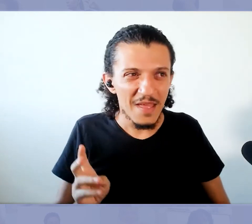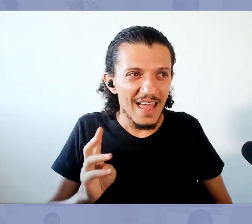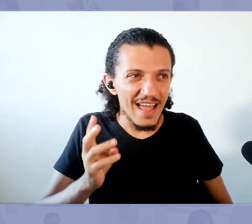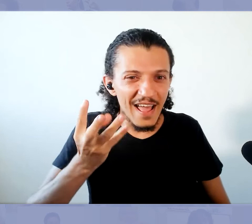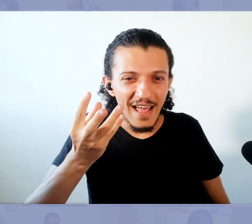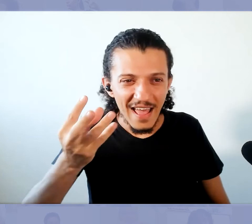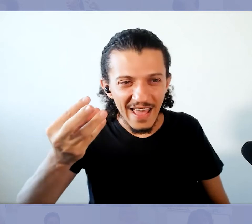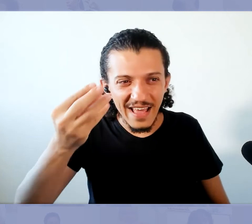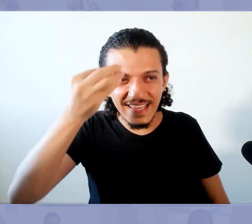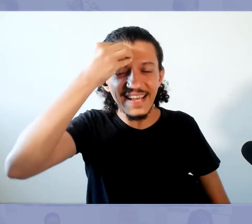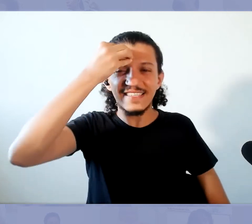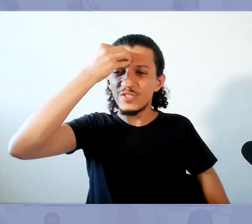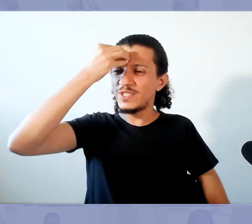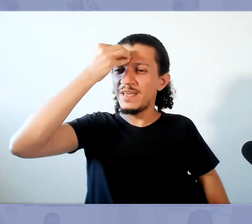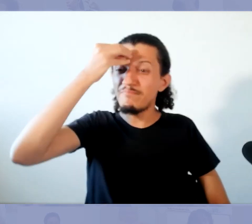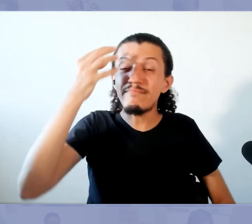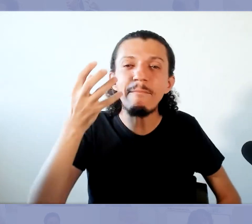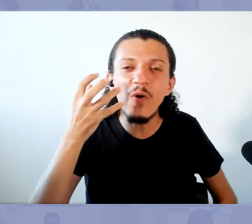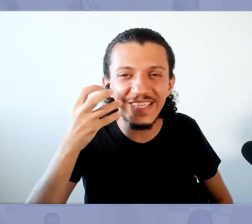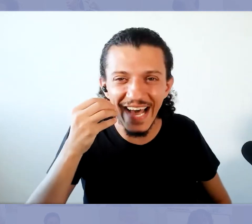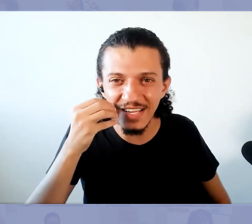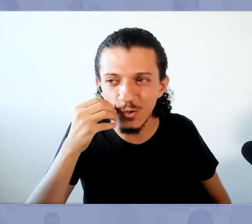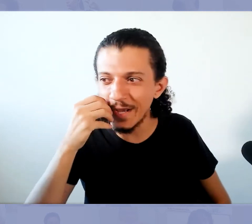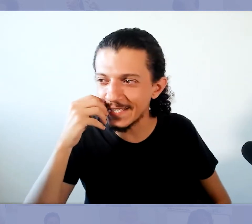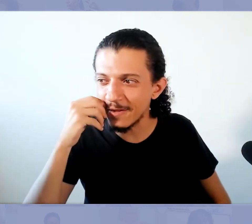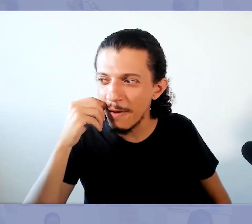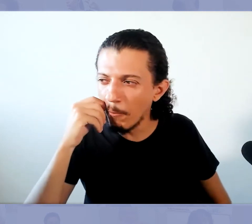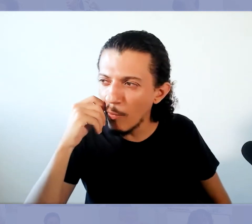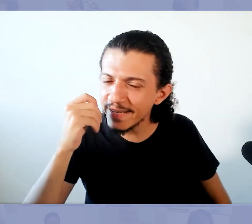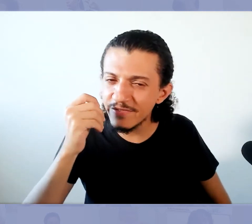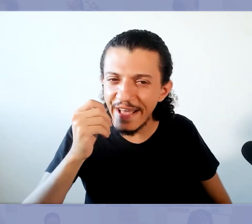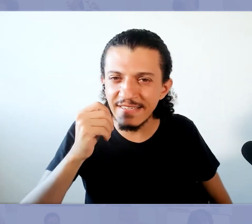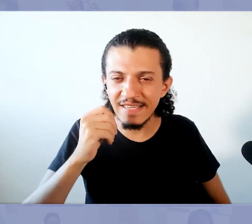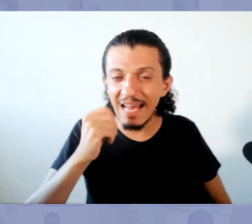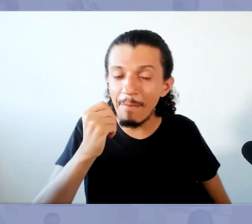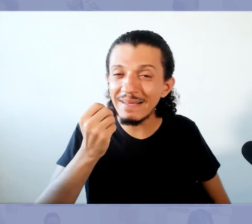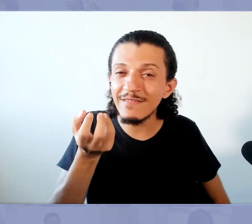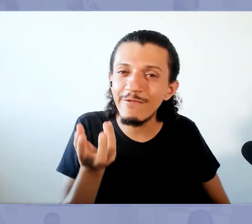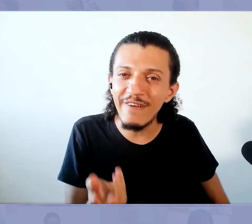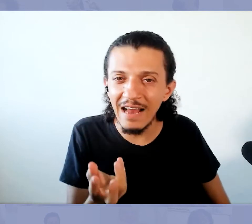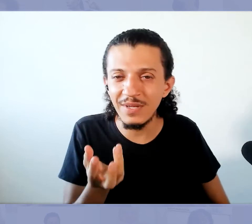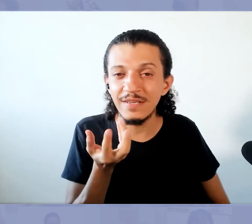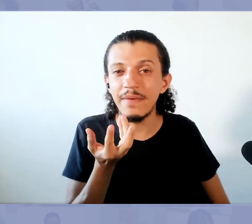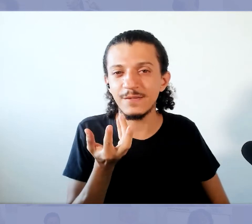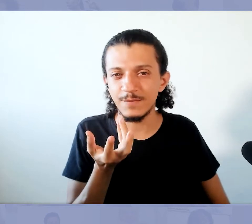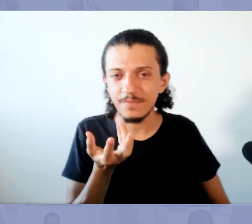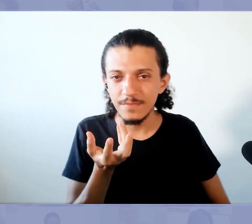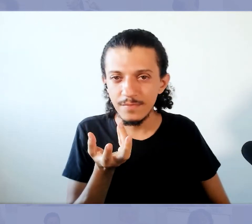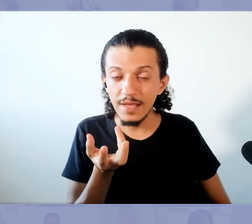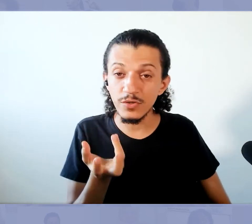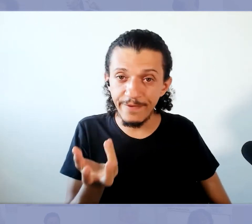seja, esse exercício de memorizar as coisas, muitas vezes, ele acaba sendo falho em si